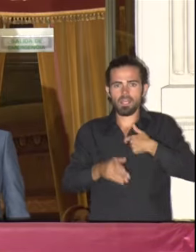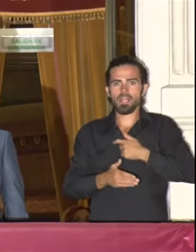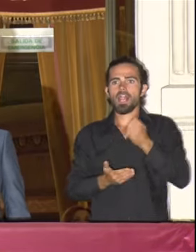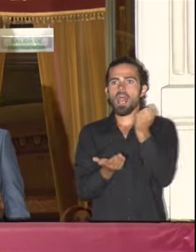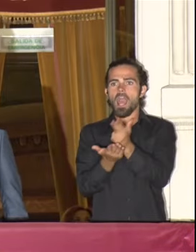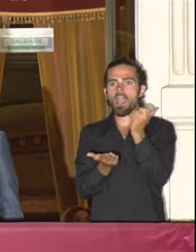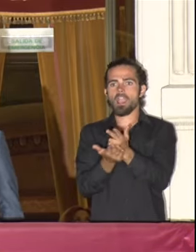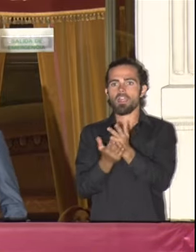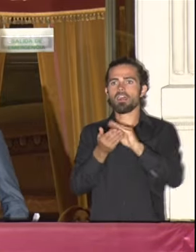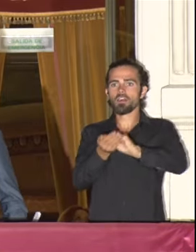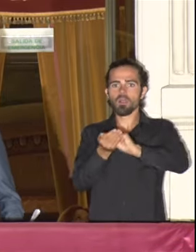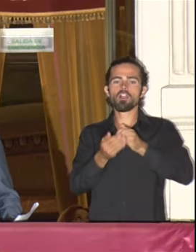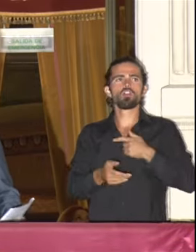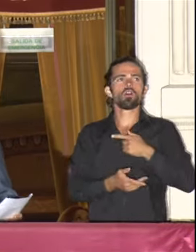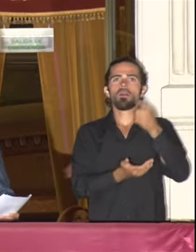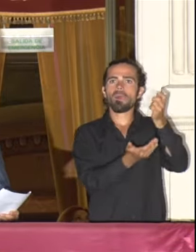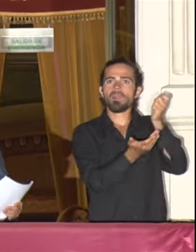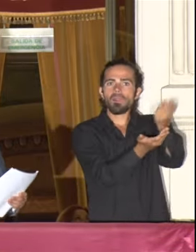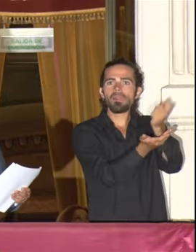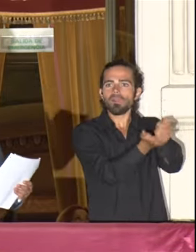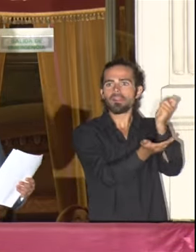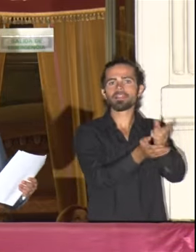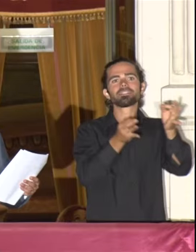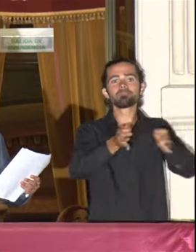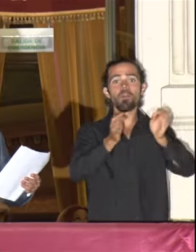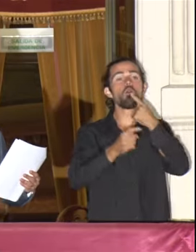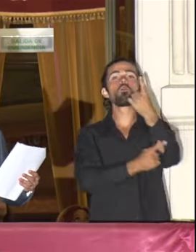juego de cuchillos arcos. La verdad es que me alegré mucho.